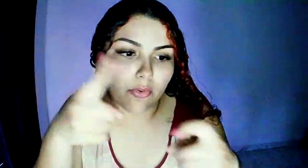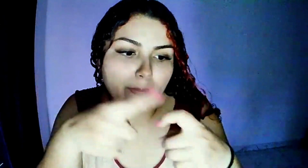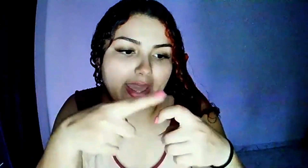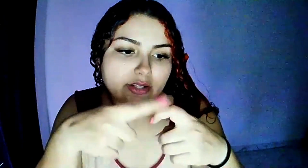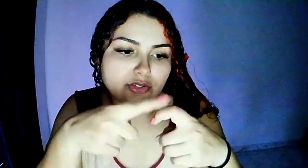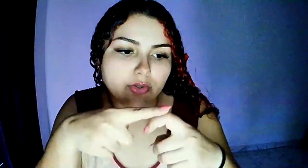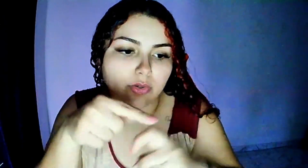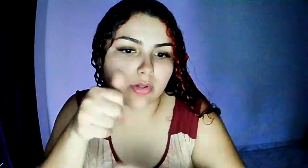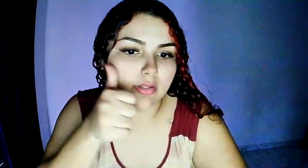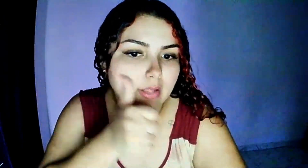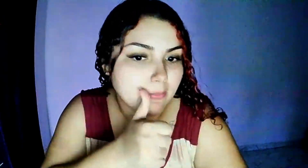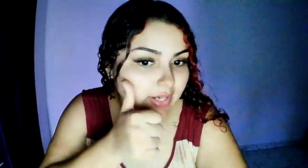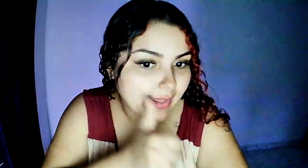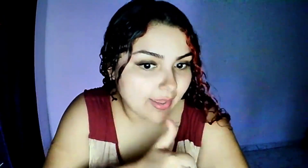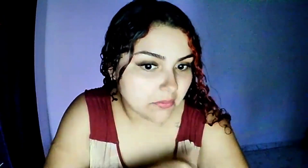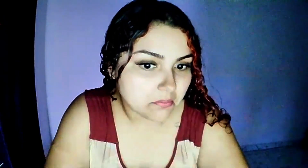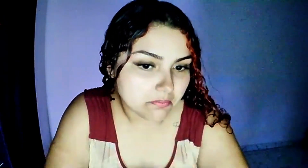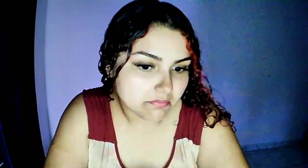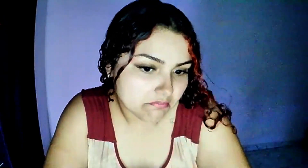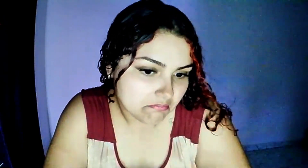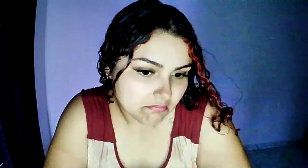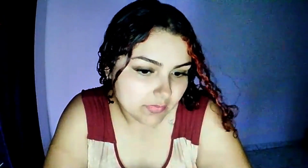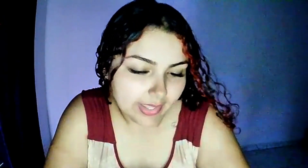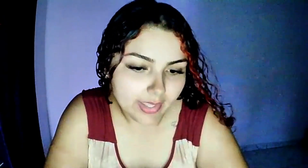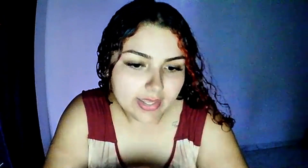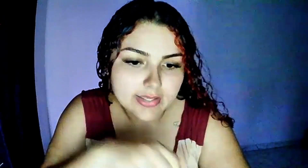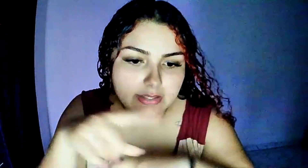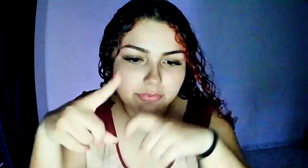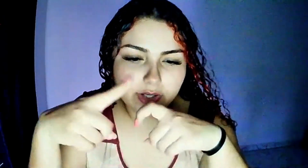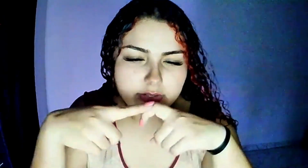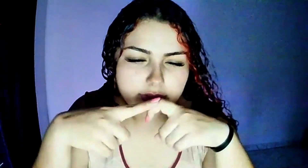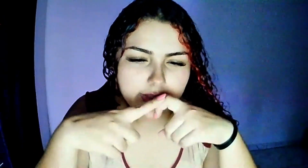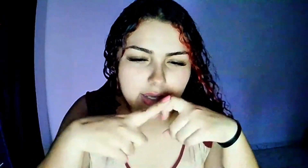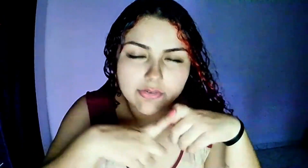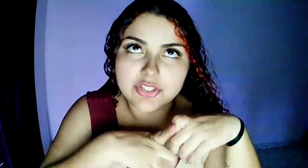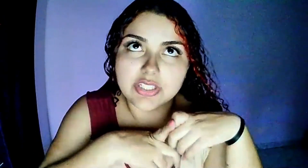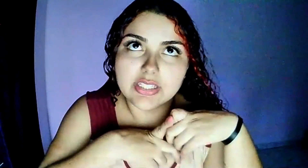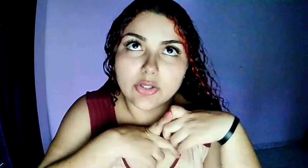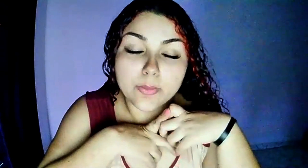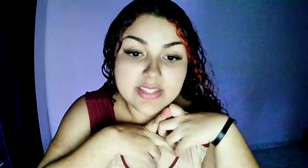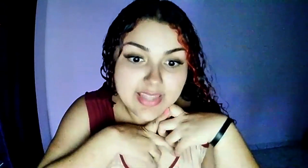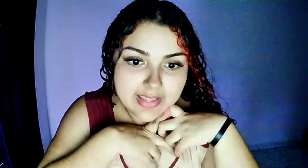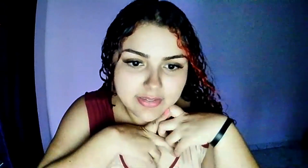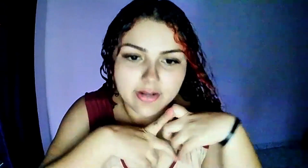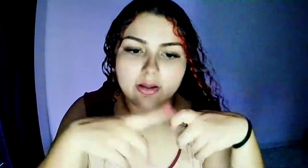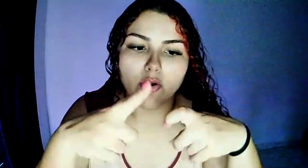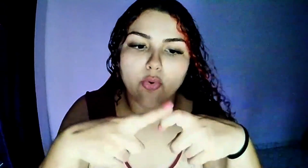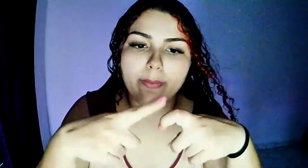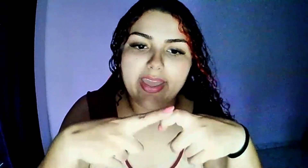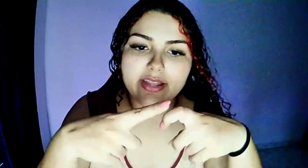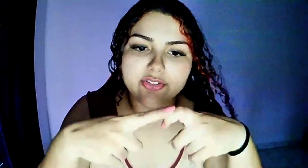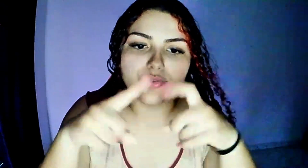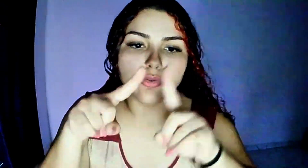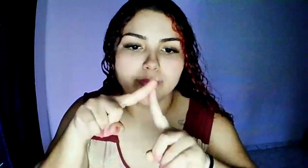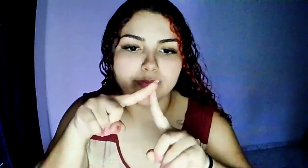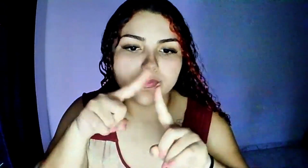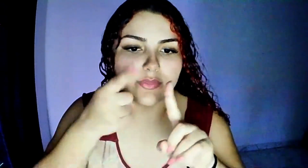o médico da mulher, né? Se fosse o sinal de obstetra, o médico